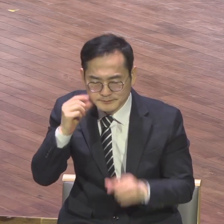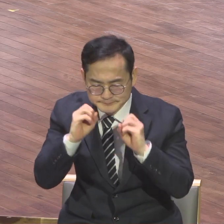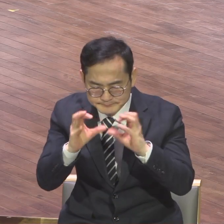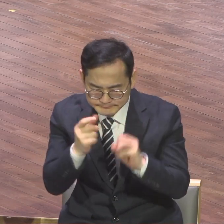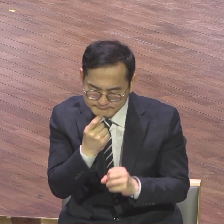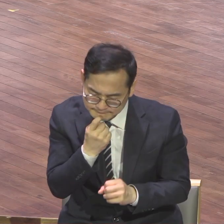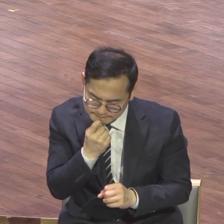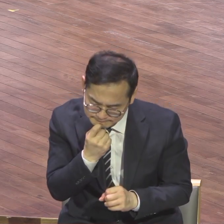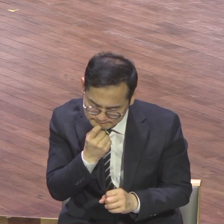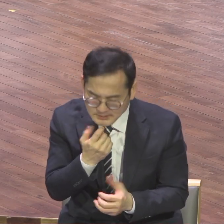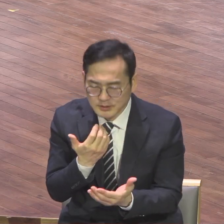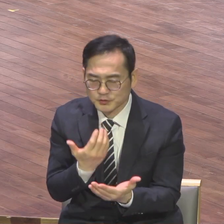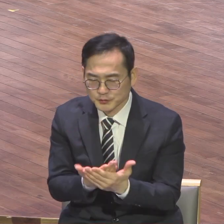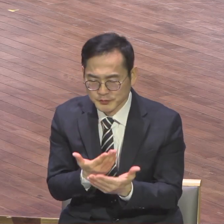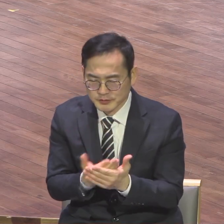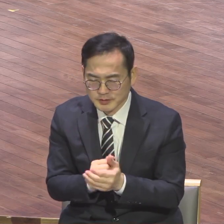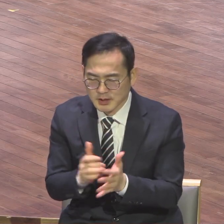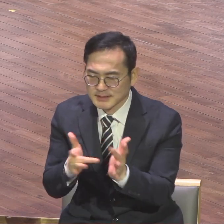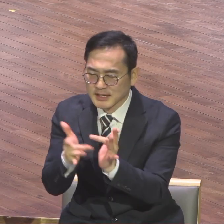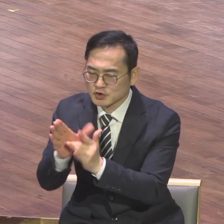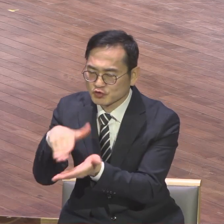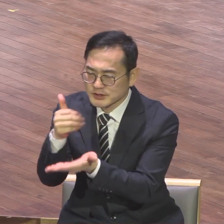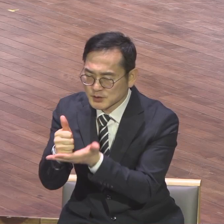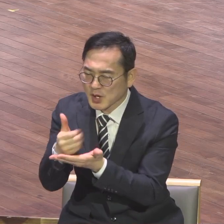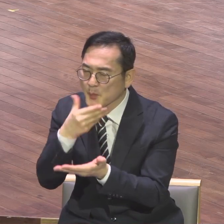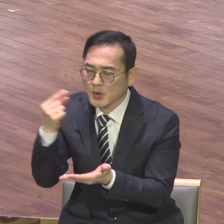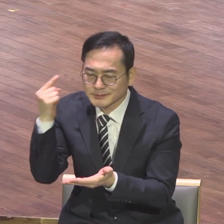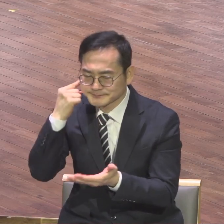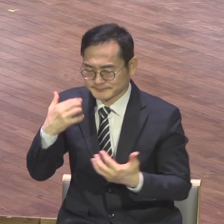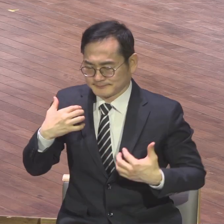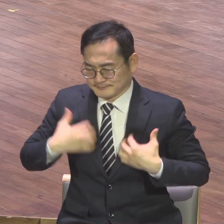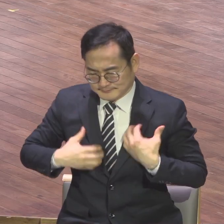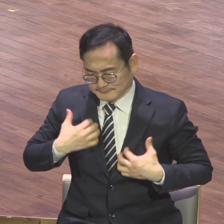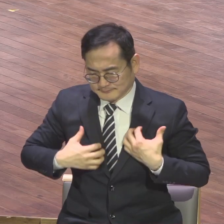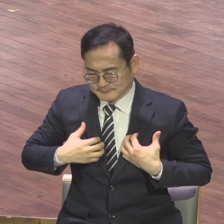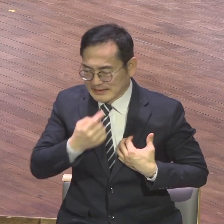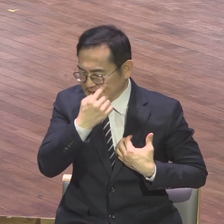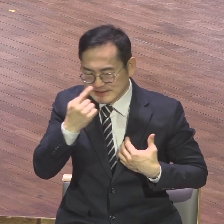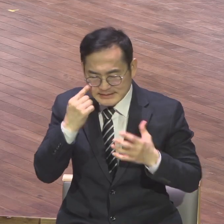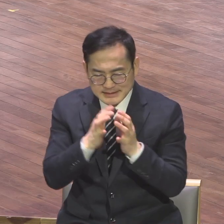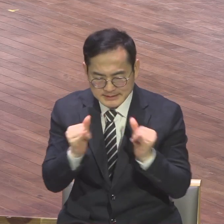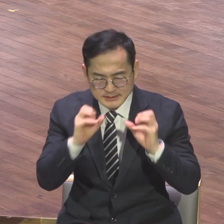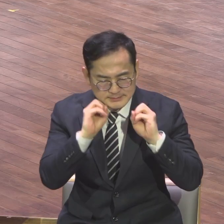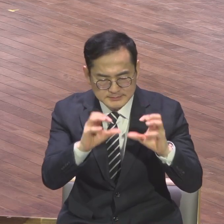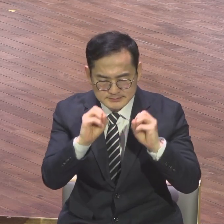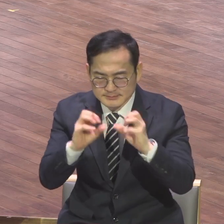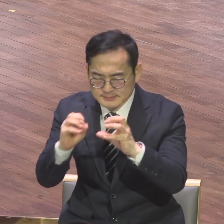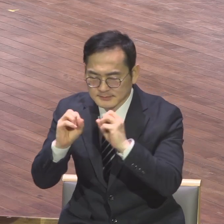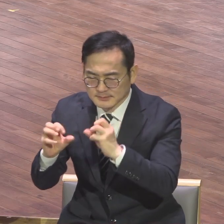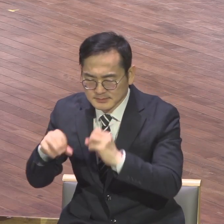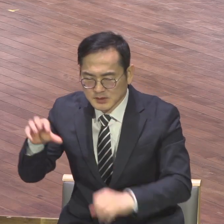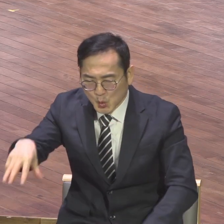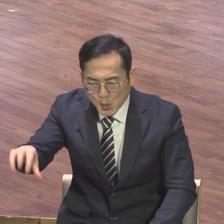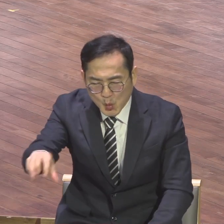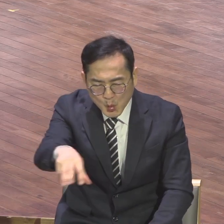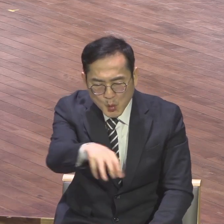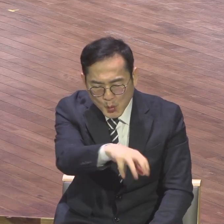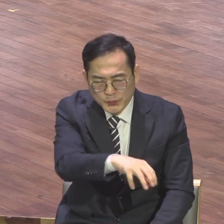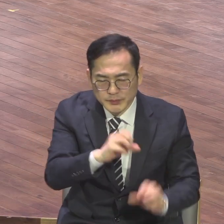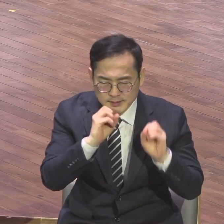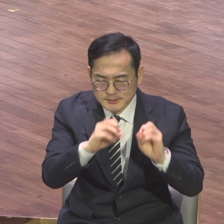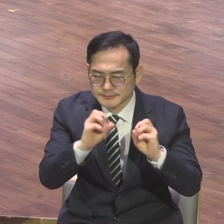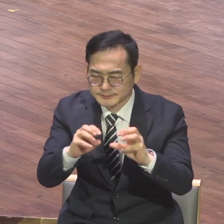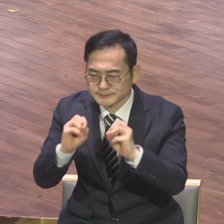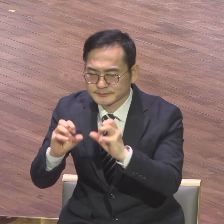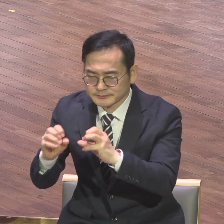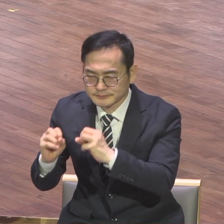주시옵소서. 그래서 복음이 시작인 예수 그리스도를 날마다 누리며 그리스도의 증인된 삶을 집에서나 직장에서나 사업장에서나 현장